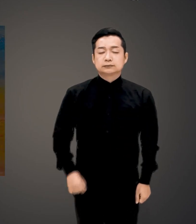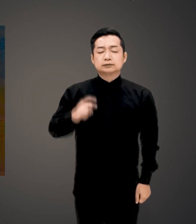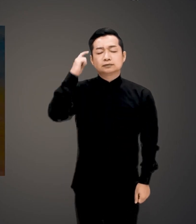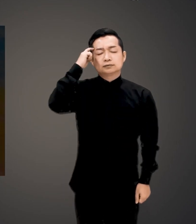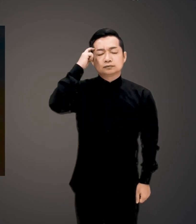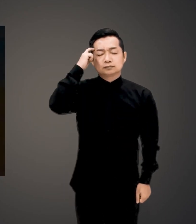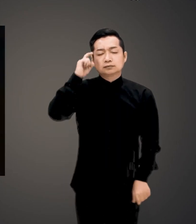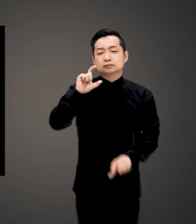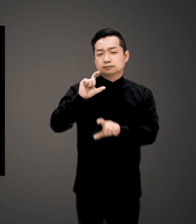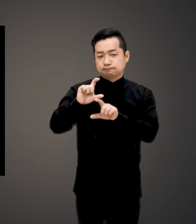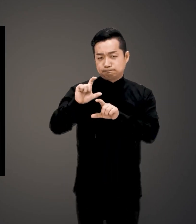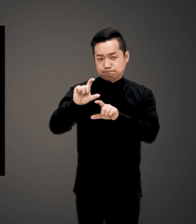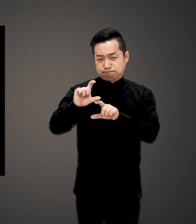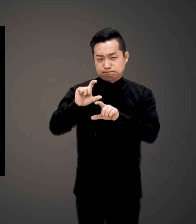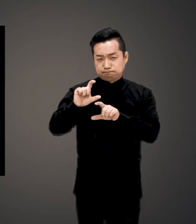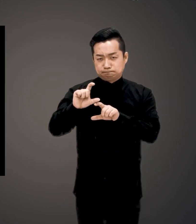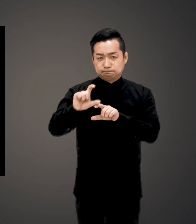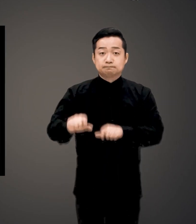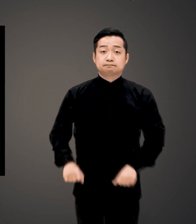그리고 생각에 잠겨요.